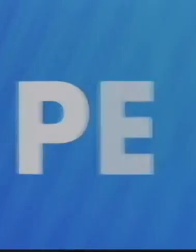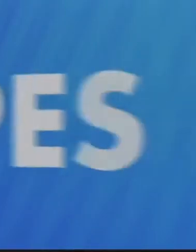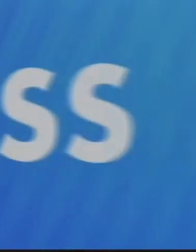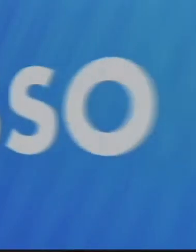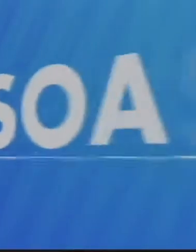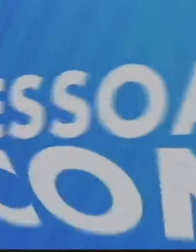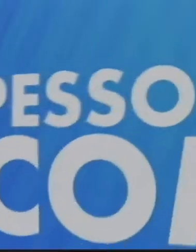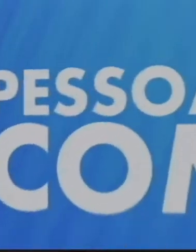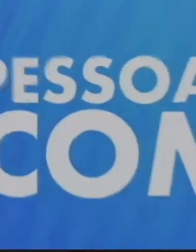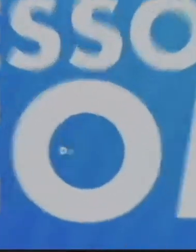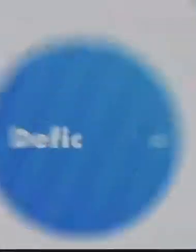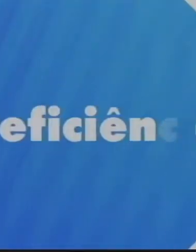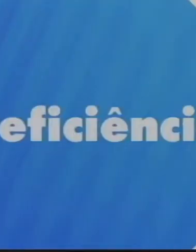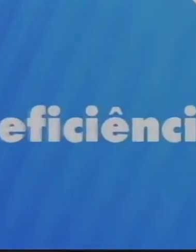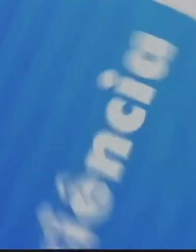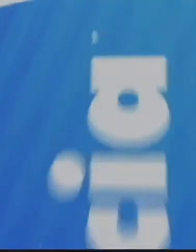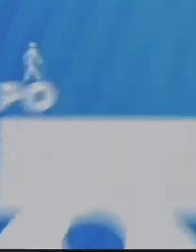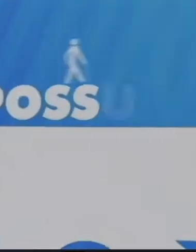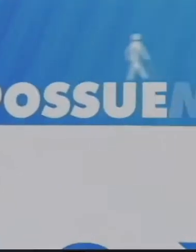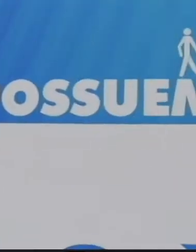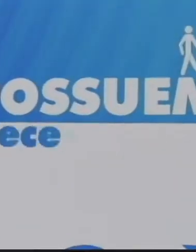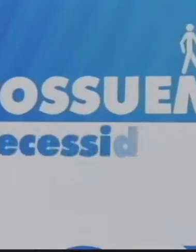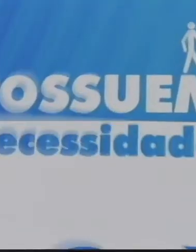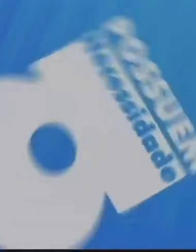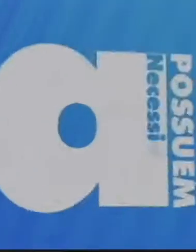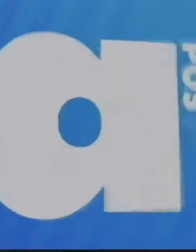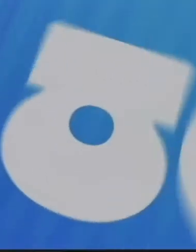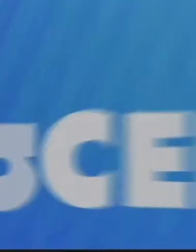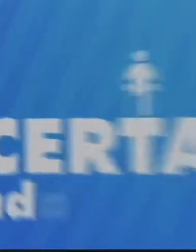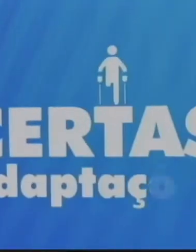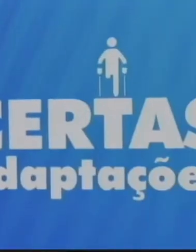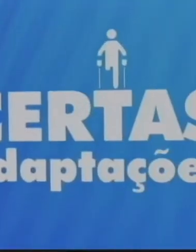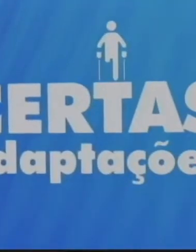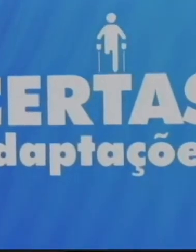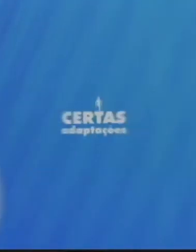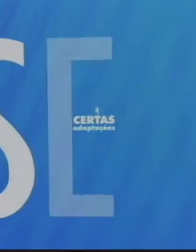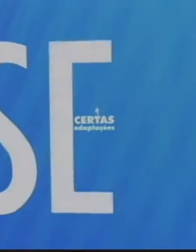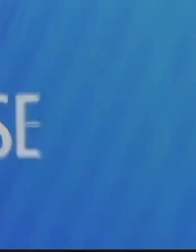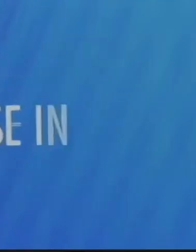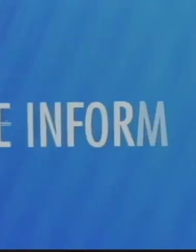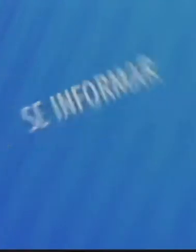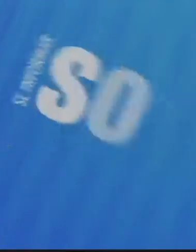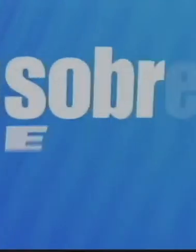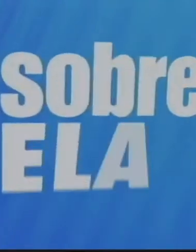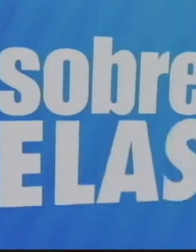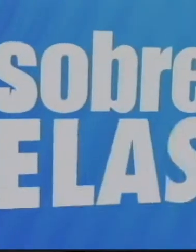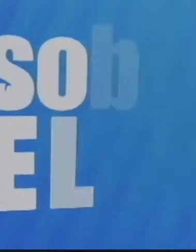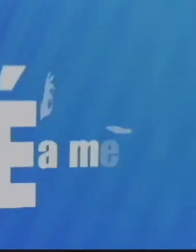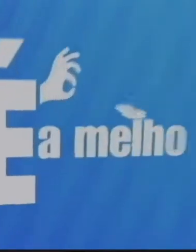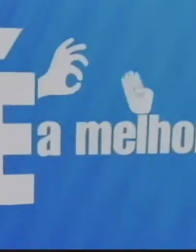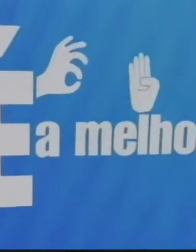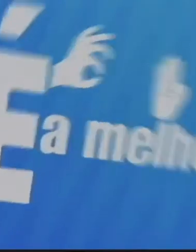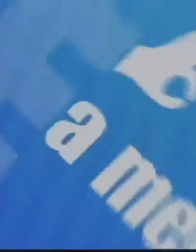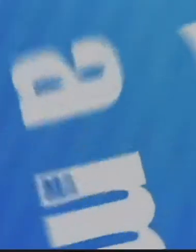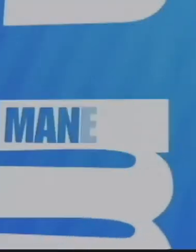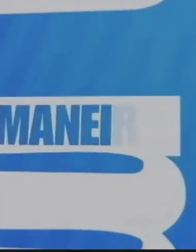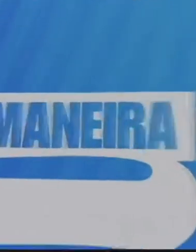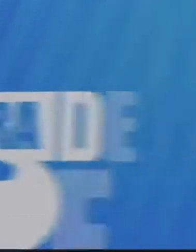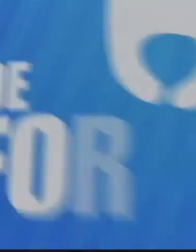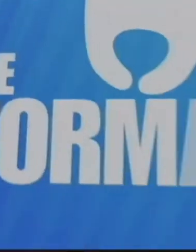pessoas com deficiência possuem necessidades certas adaptações se informar sobre elas e a melhor maneira de formar